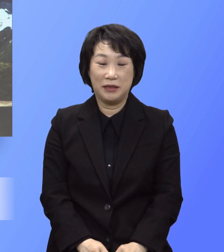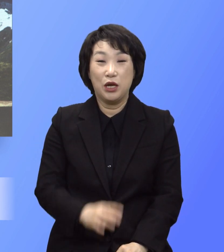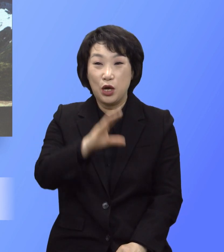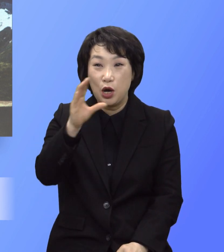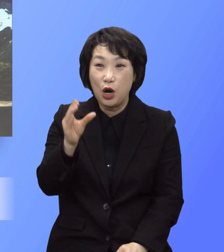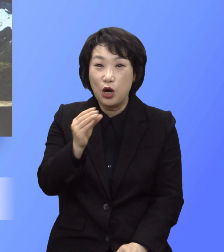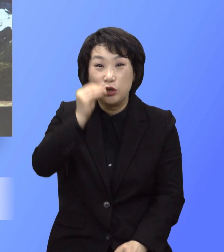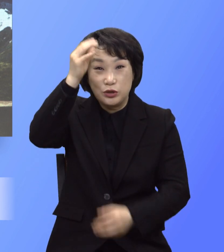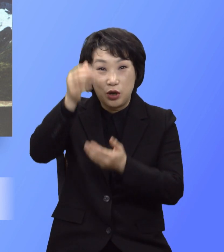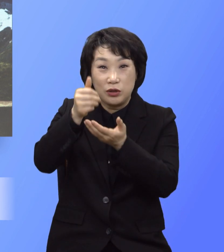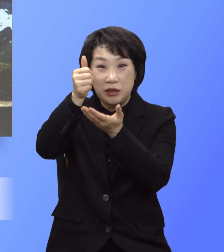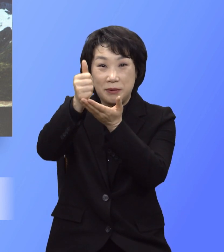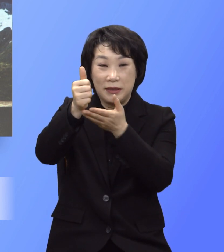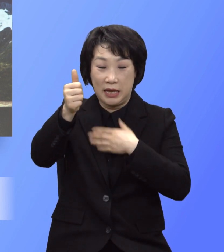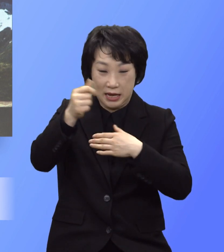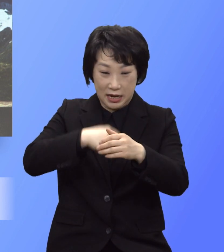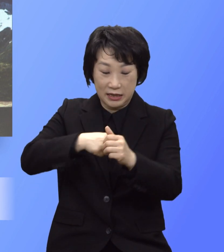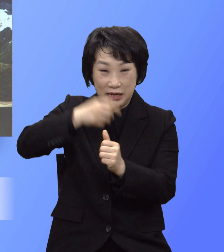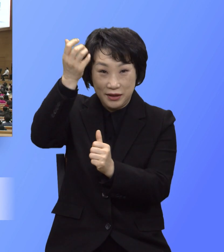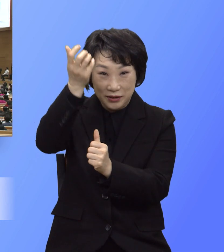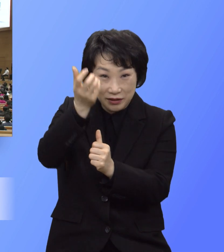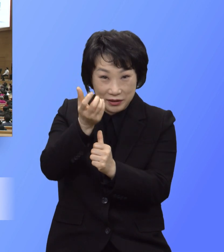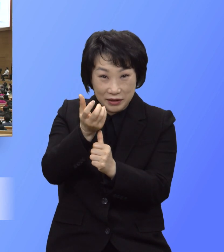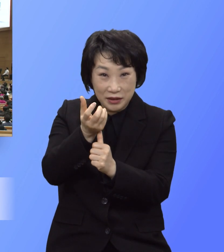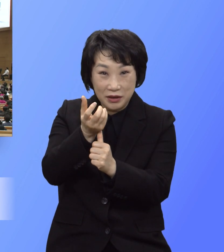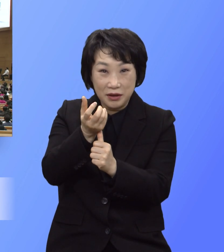거룩한 성령이 내게 임했는데